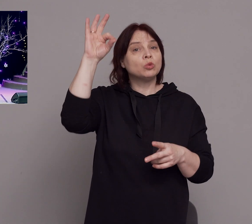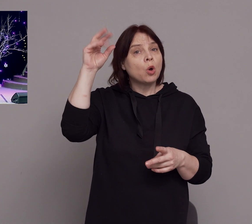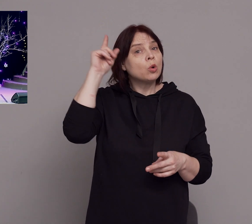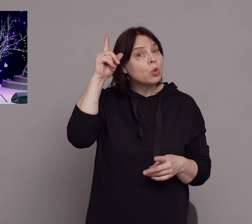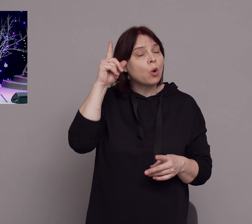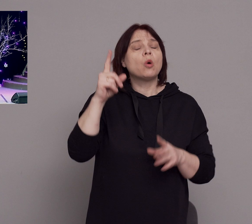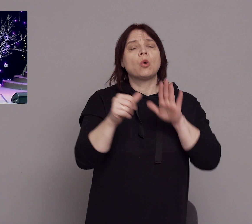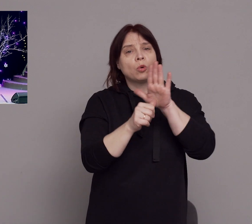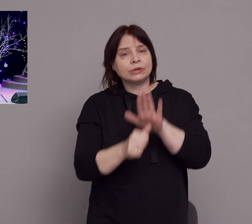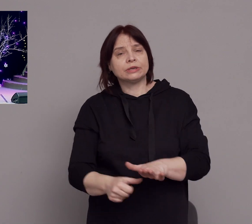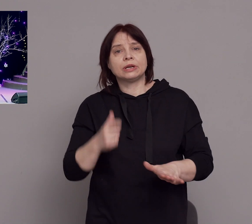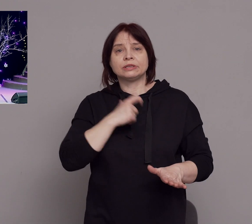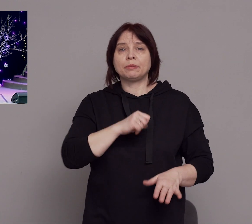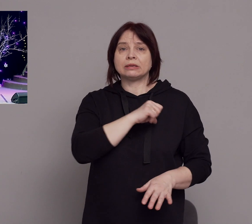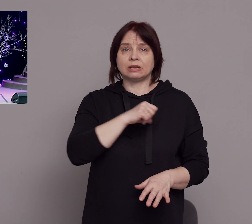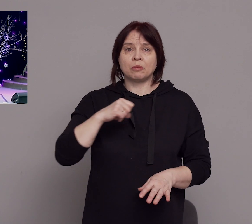приняв образ раба,